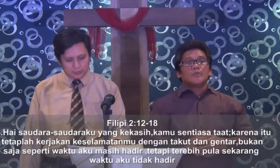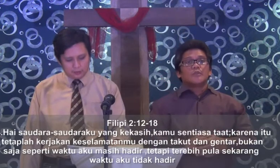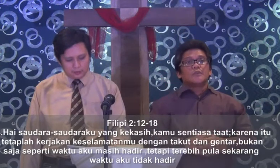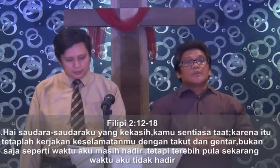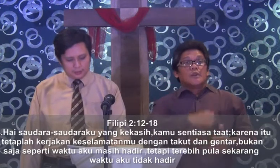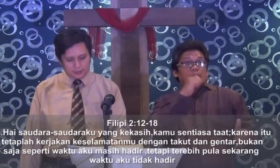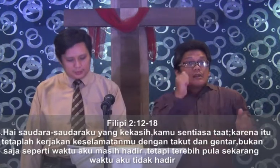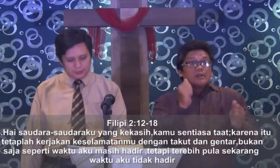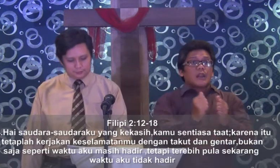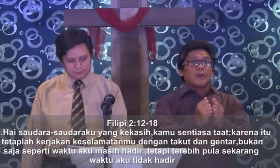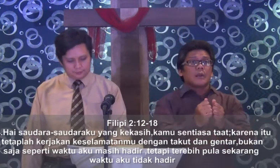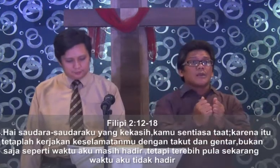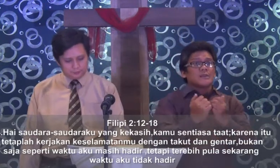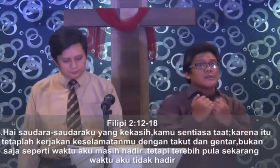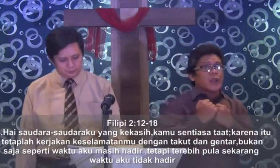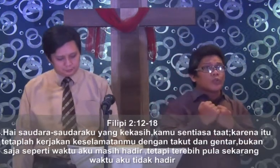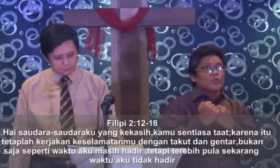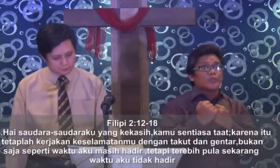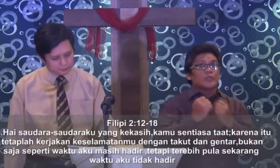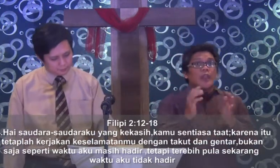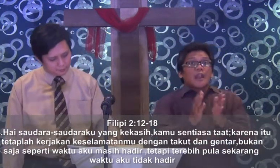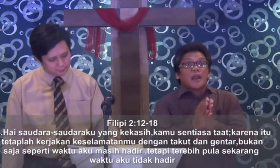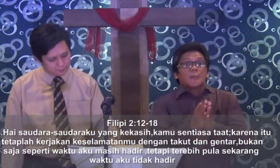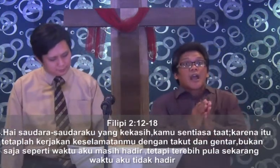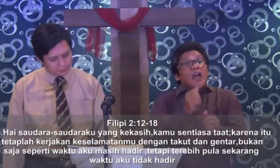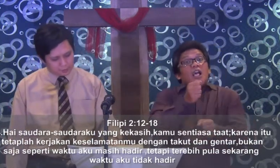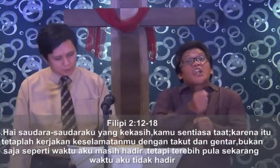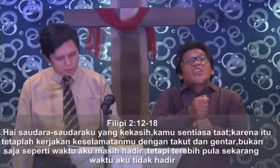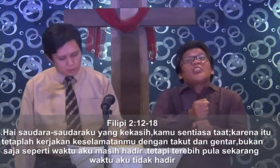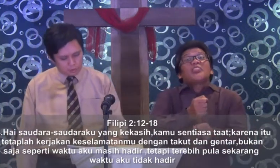dengan takut dan gentar.